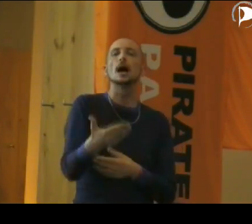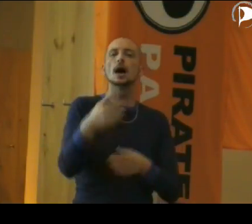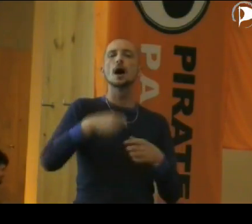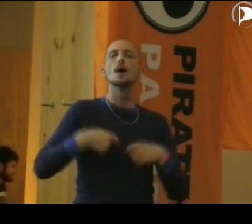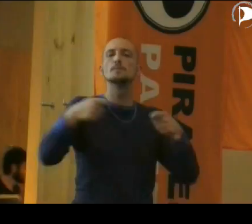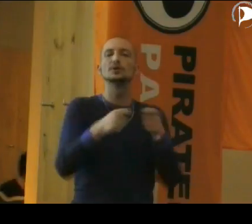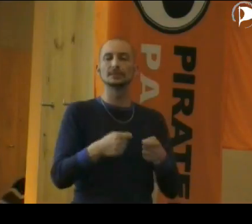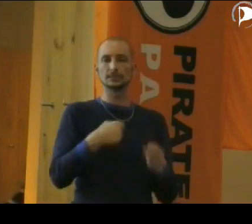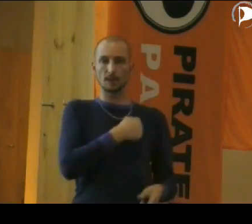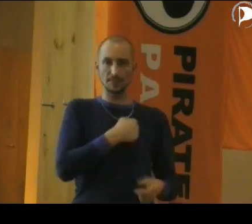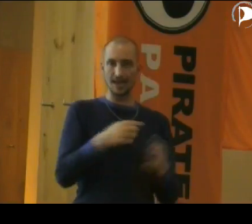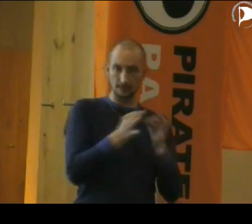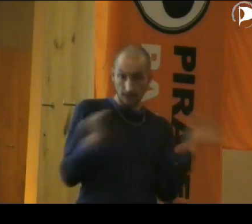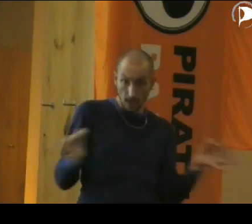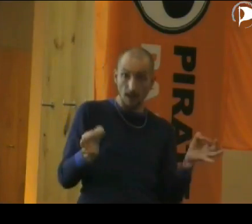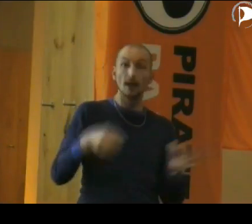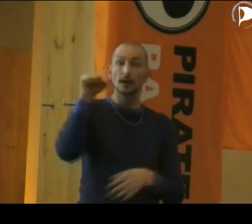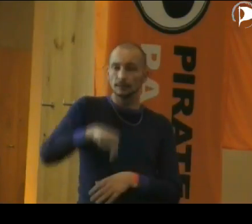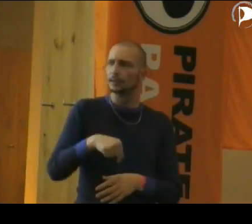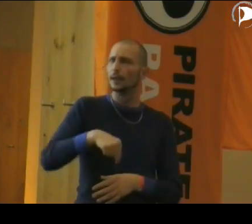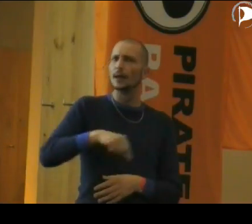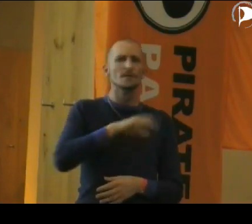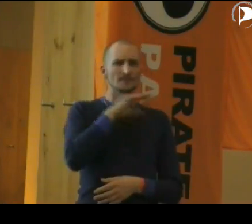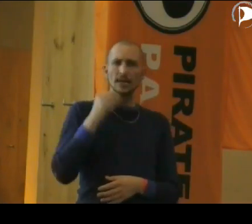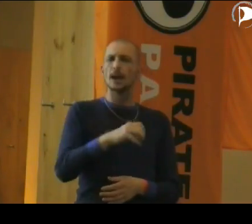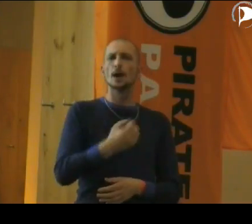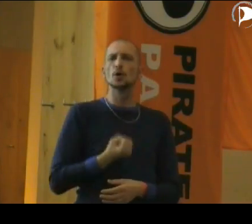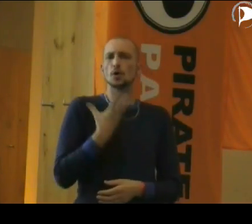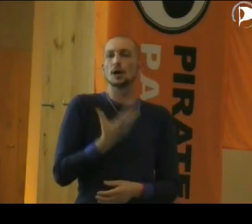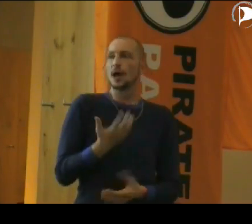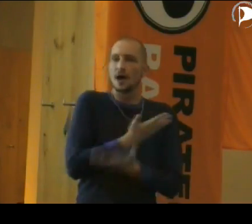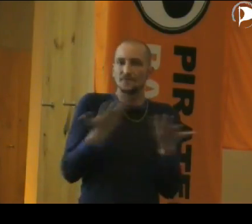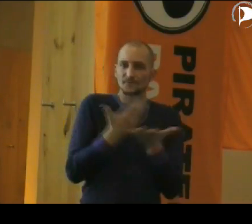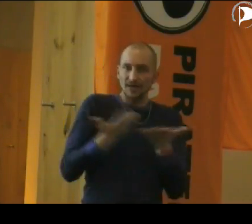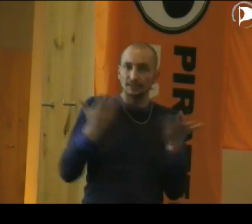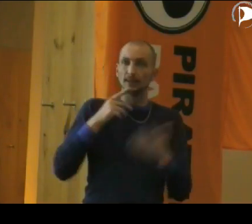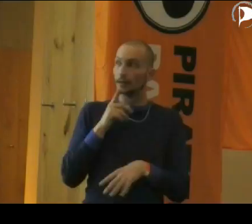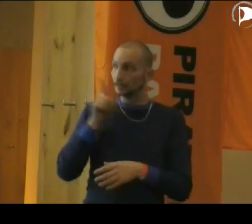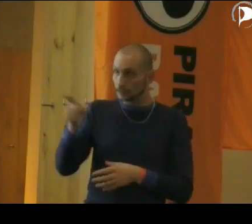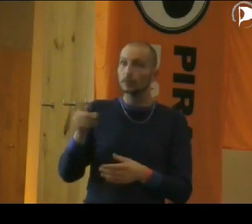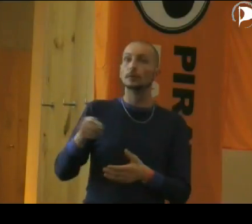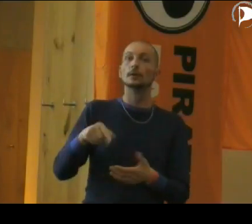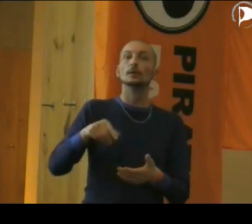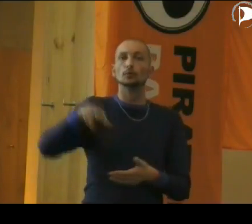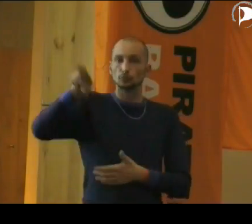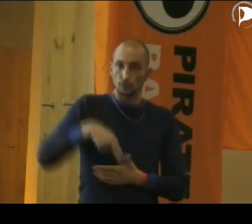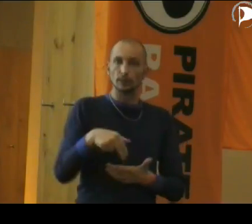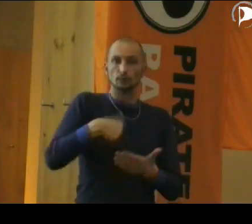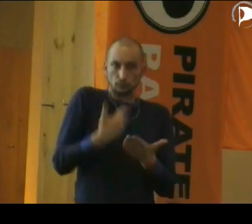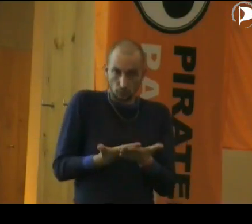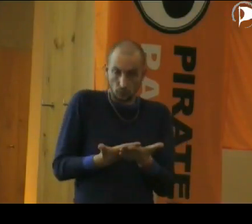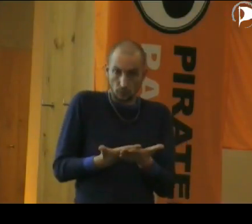geschichte denn das was reinkommt und was hat dich dazu bewogen wieder demonstrationszüge und auch hier das nun ist